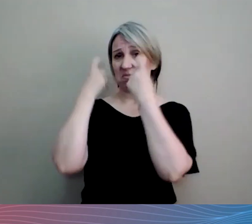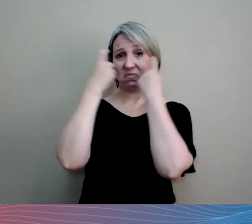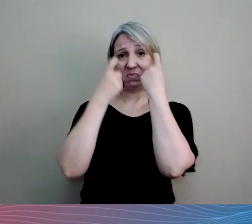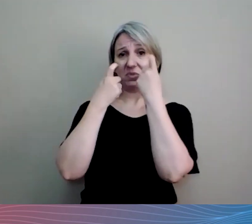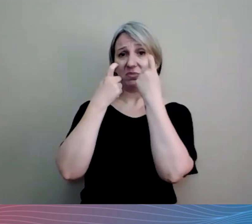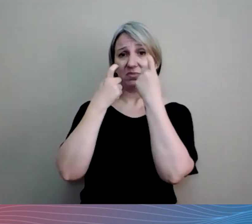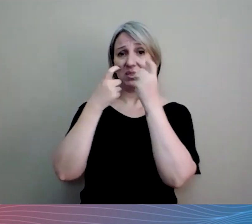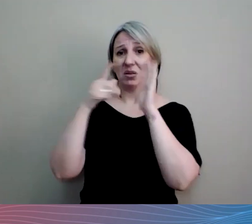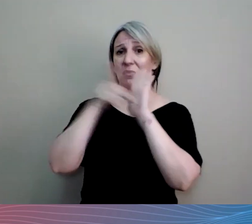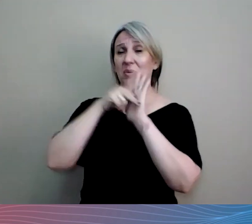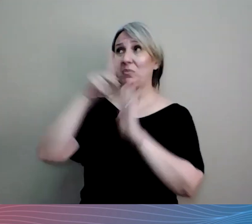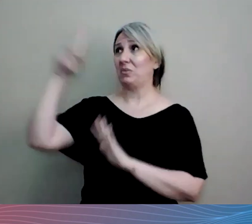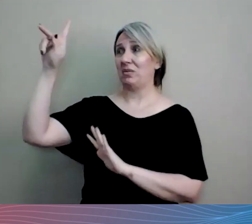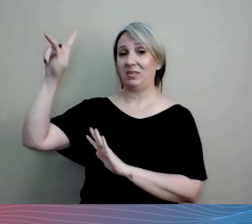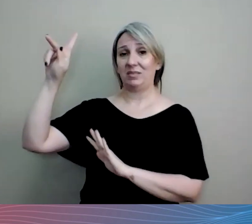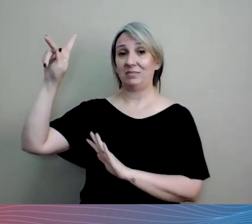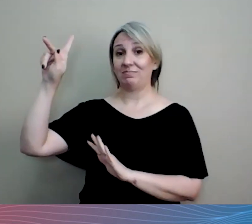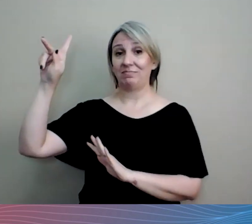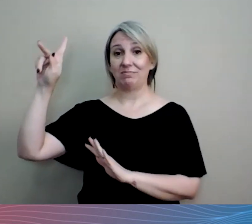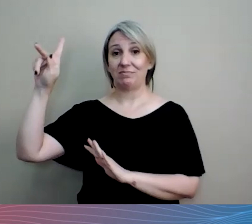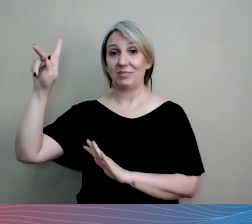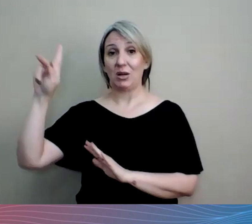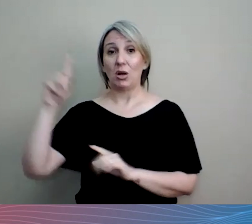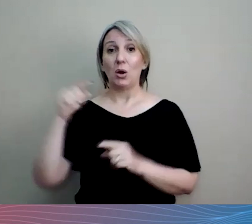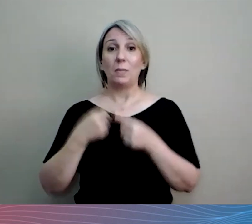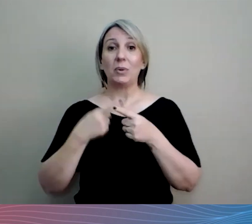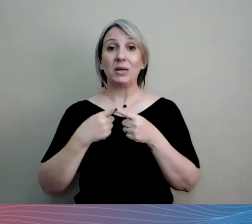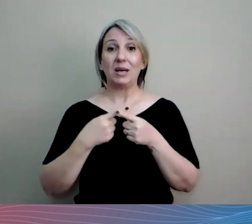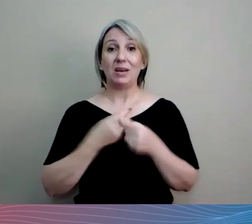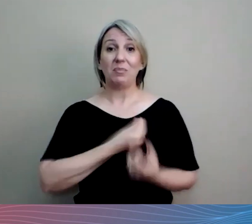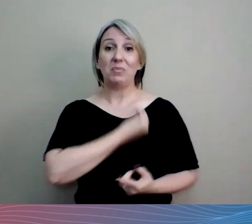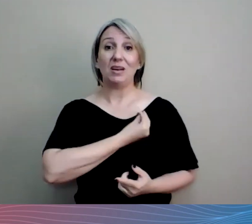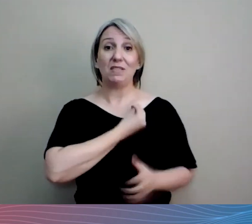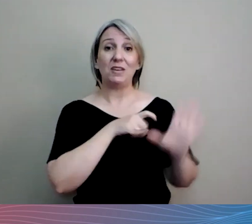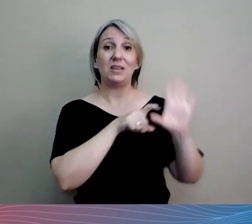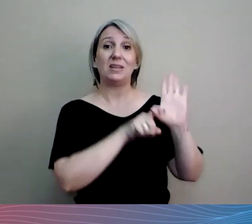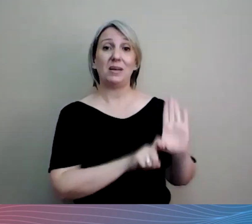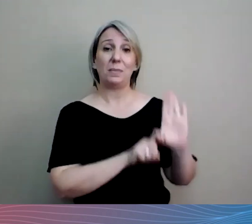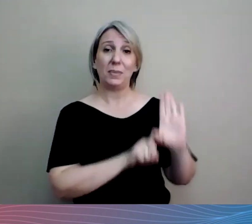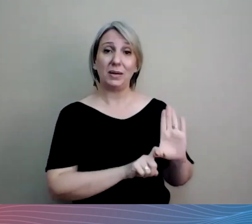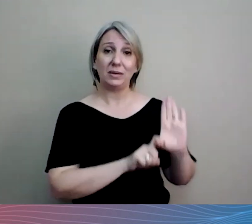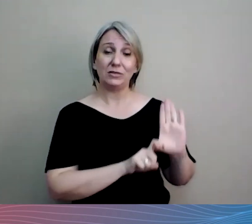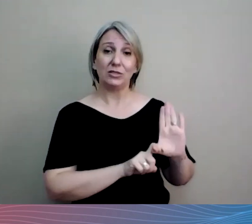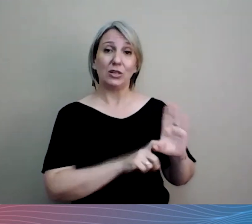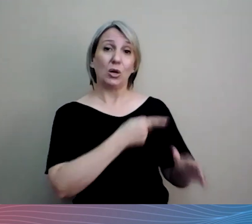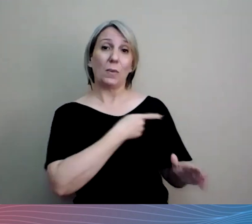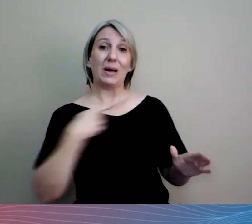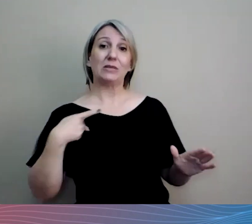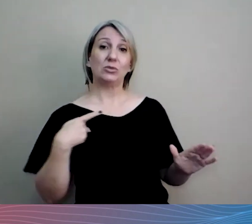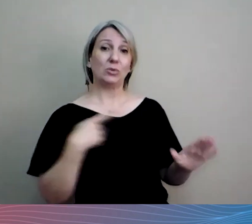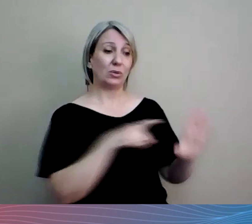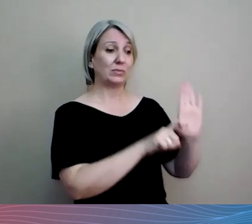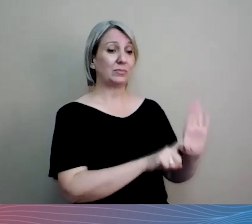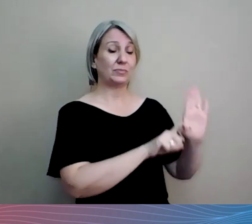eu apenas depender de um padre ou de um pastor para me dizer o que fazer, e ele vai fazer tudo por mim com